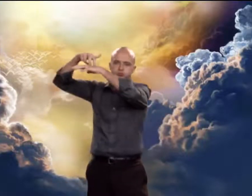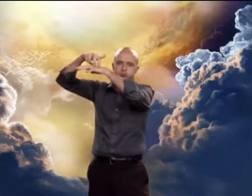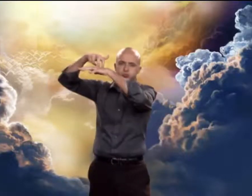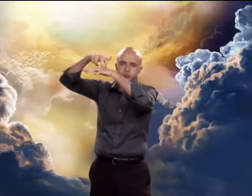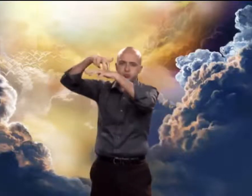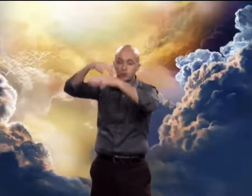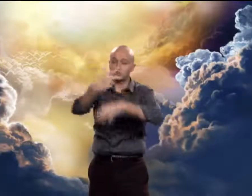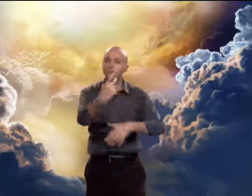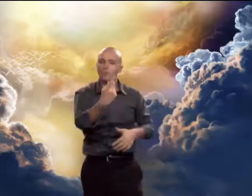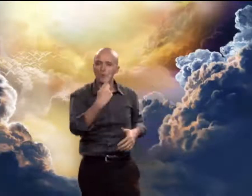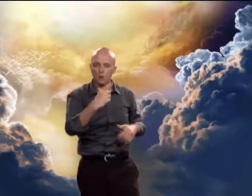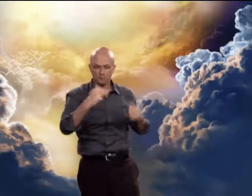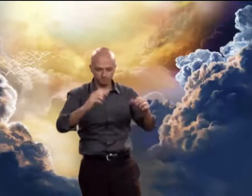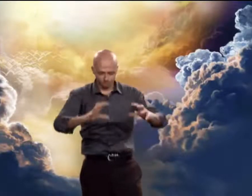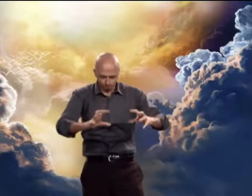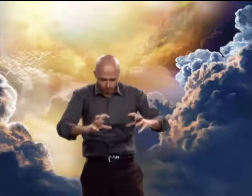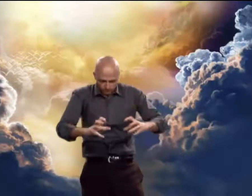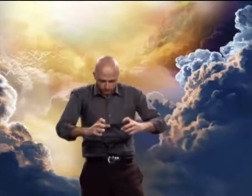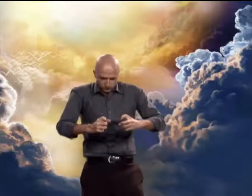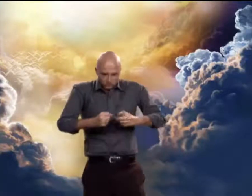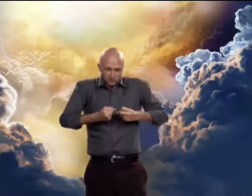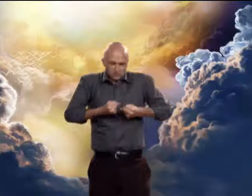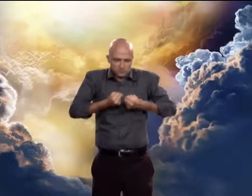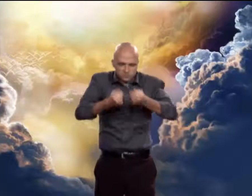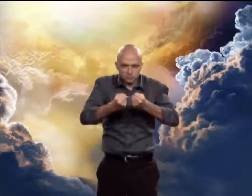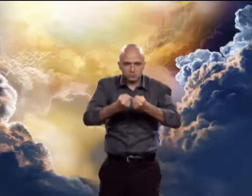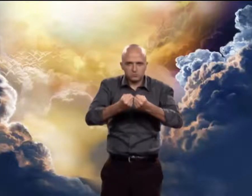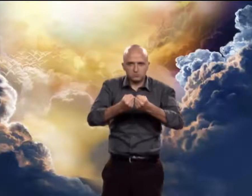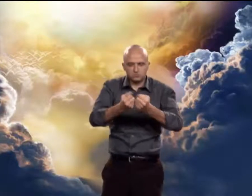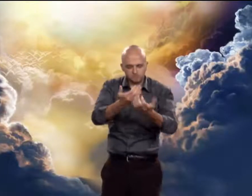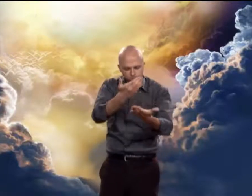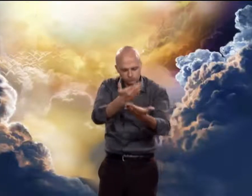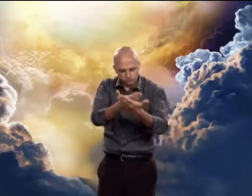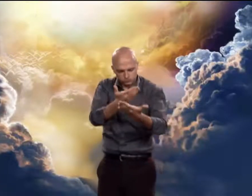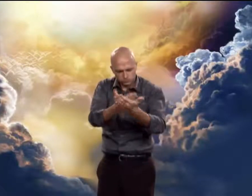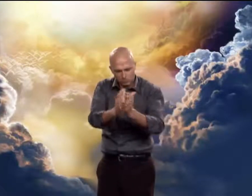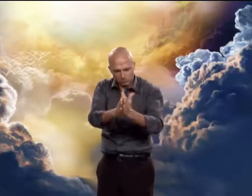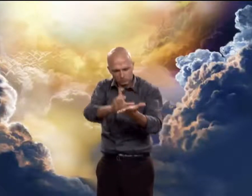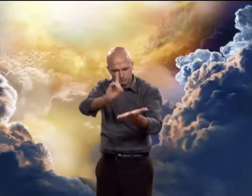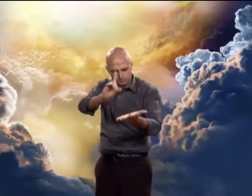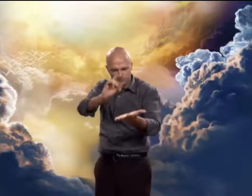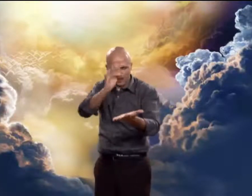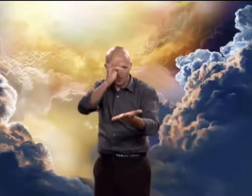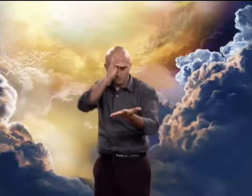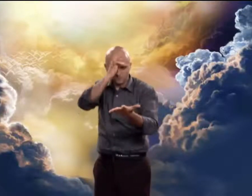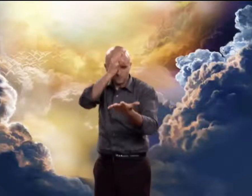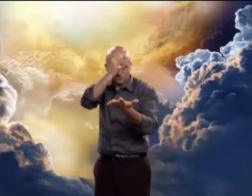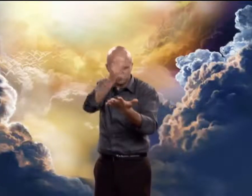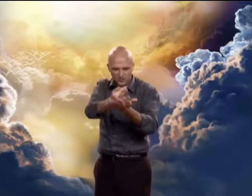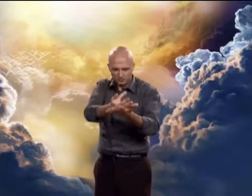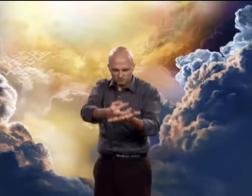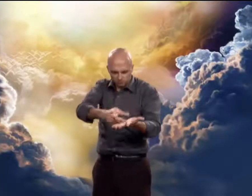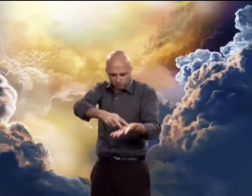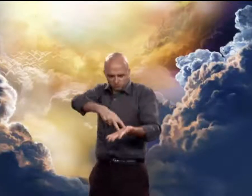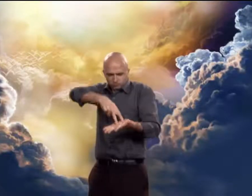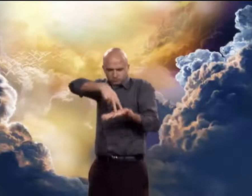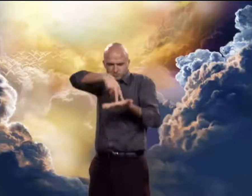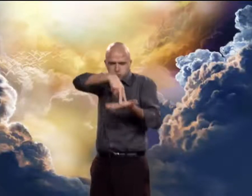Cristo para buscar a colheita da terra. O profeta viu um anjo que voava pelo céu e tinha na mão o Evangelho eterno